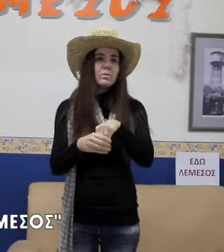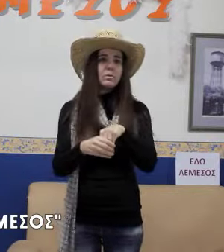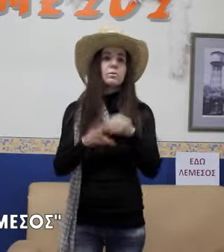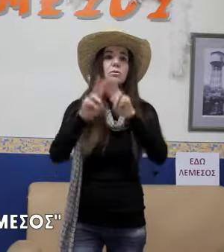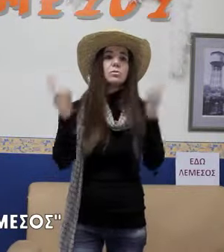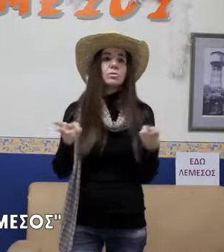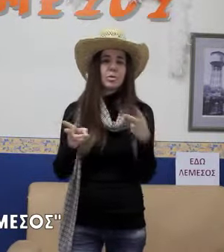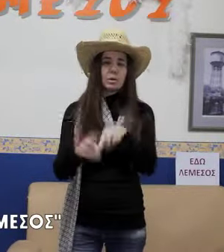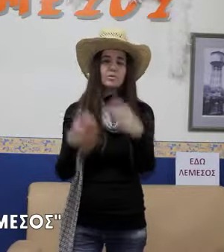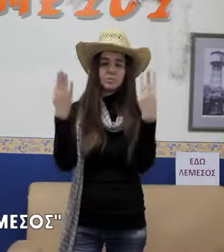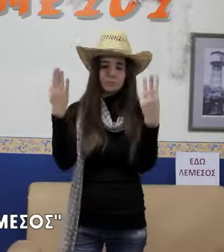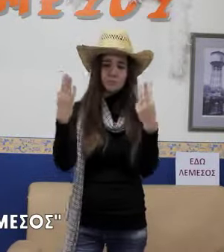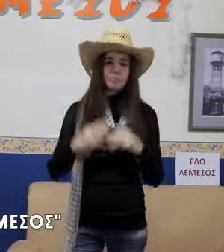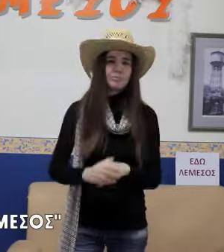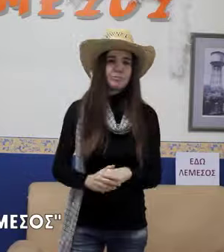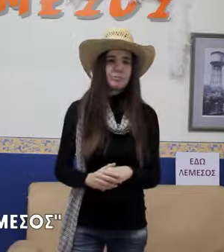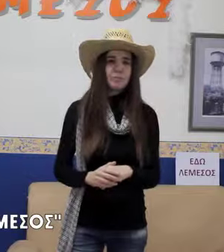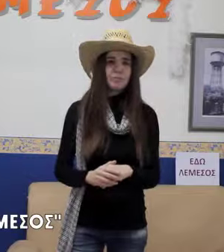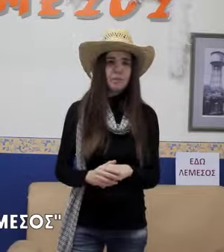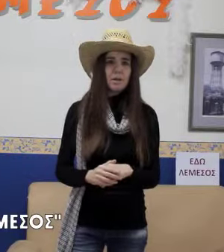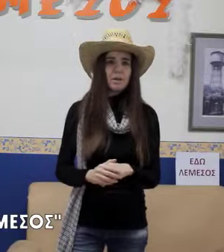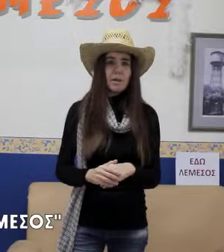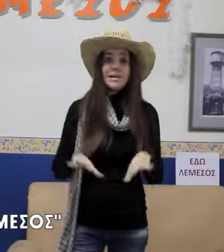του στούντιο 8. Στα πλαίσια της εκδήλωσης,